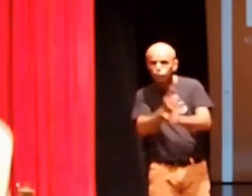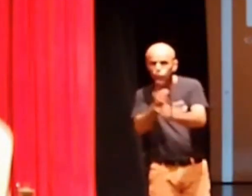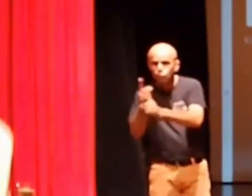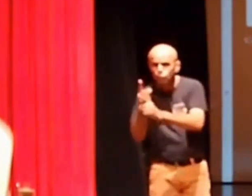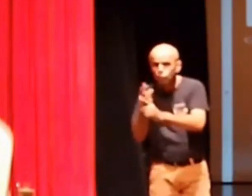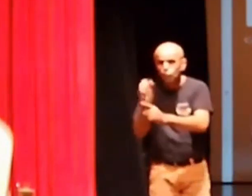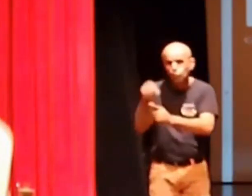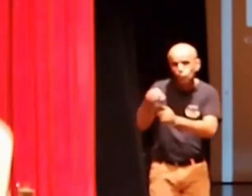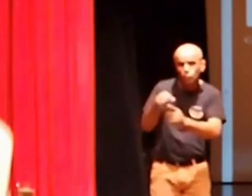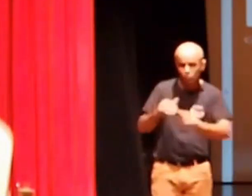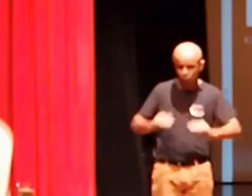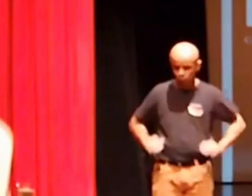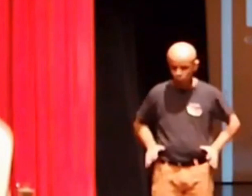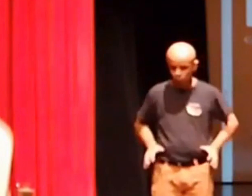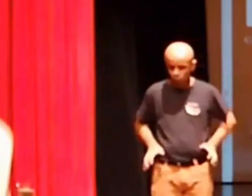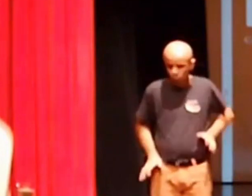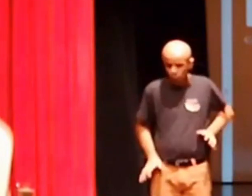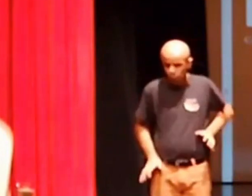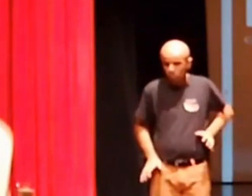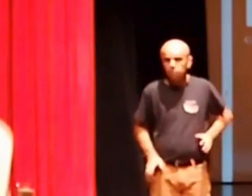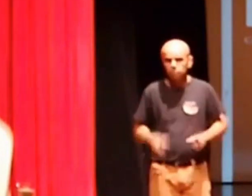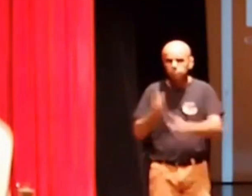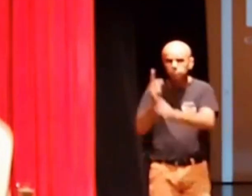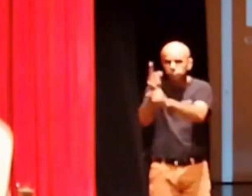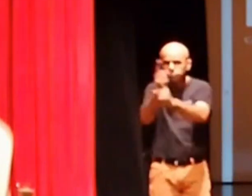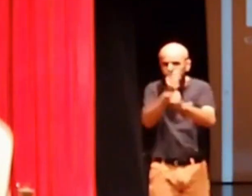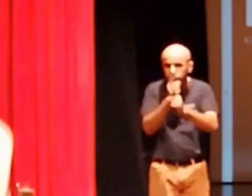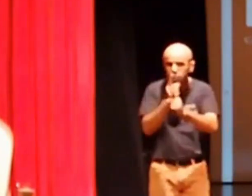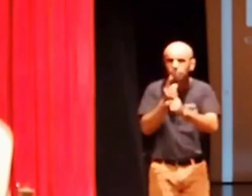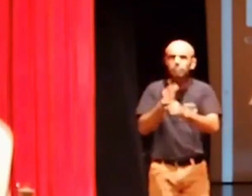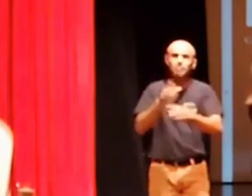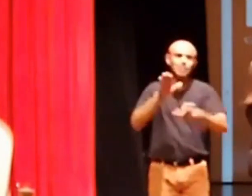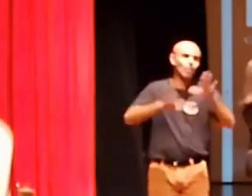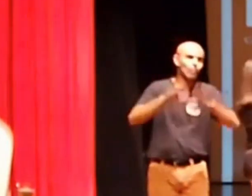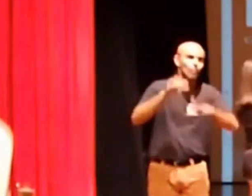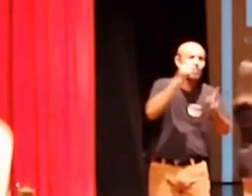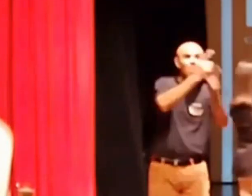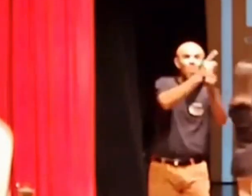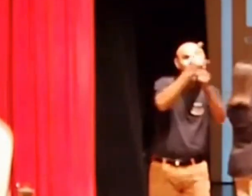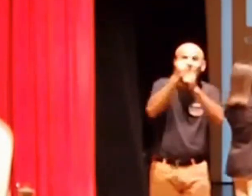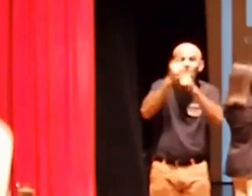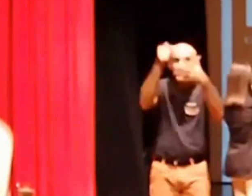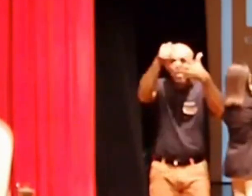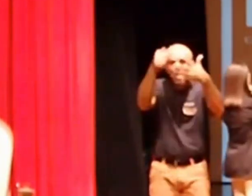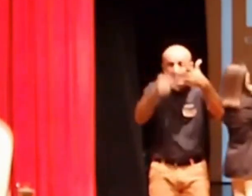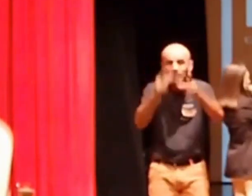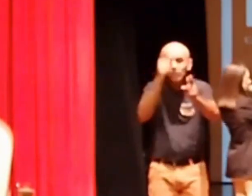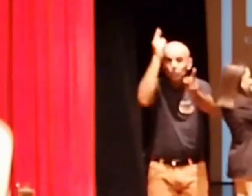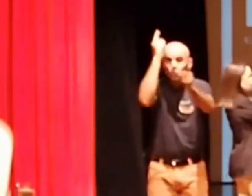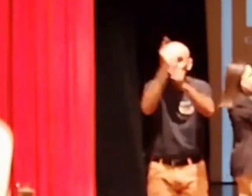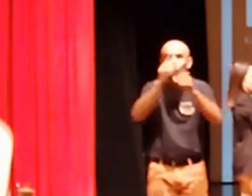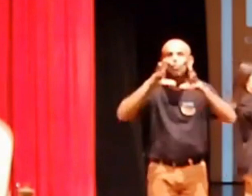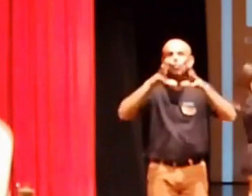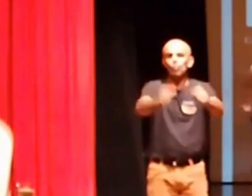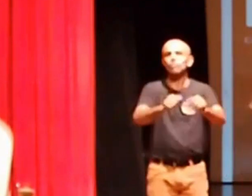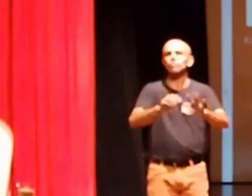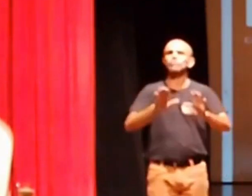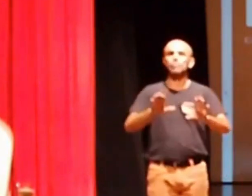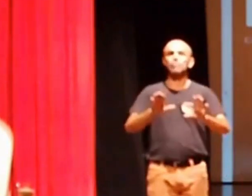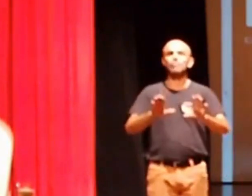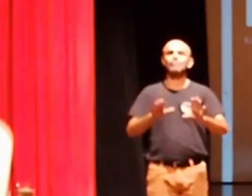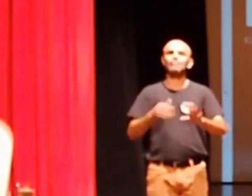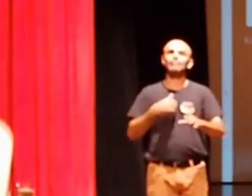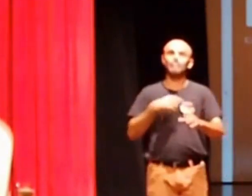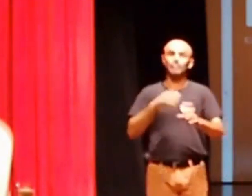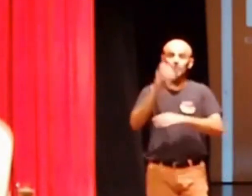não, que é um quadril mais alto que o outro, tá? Talvez vocês não encontrem todas essas alterações em casos